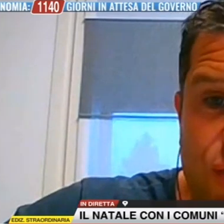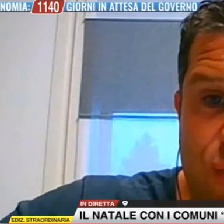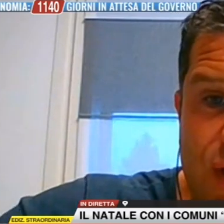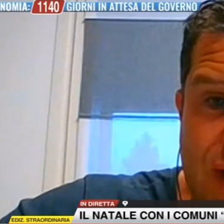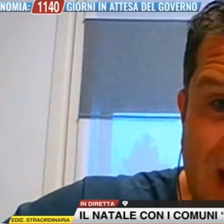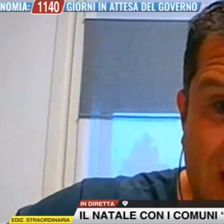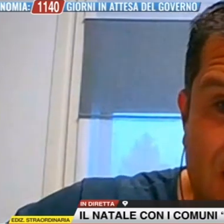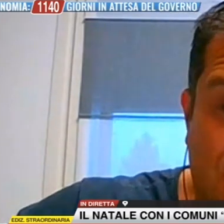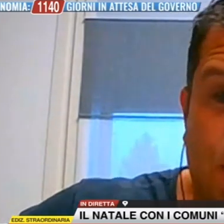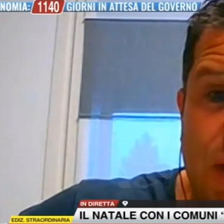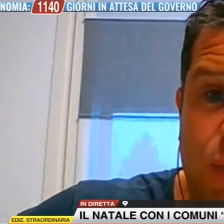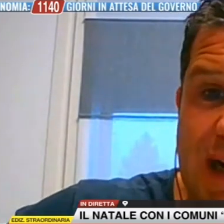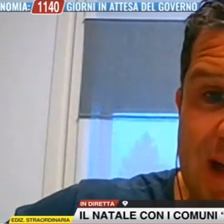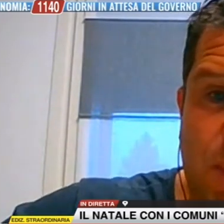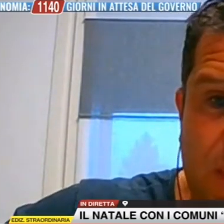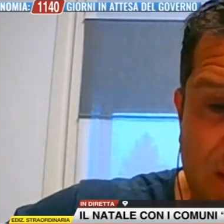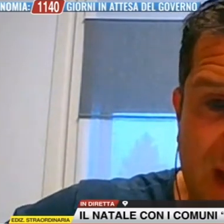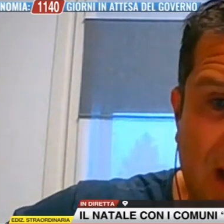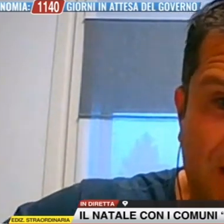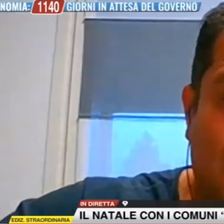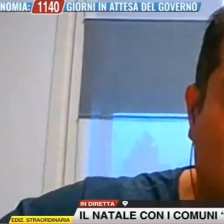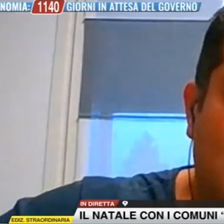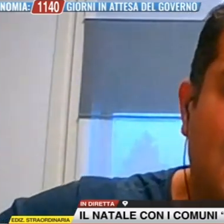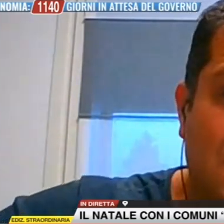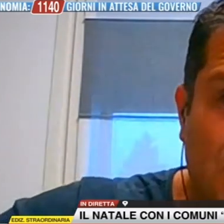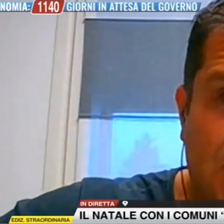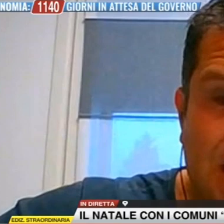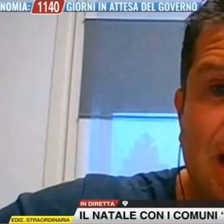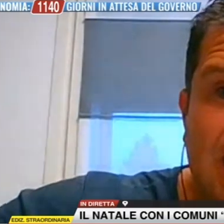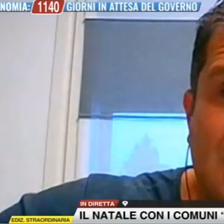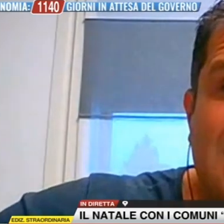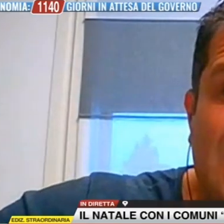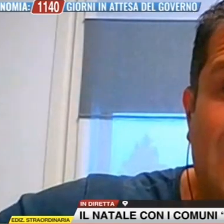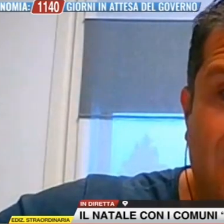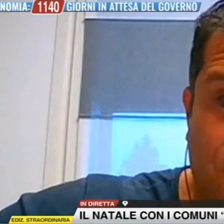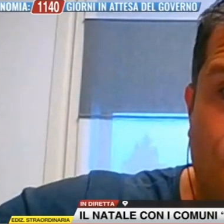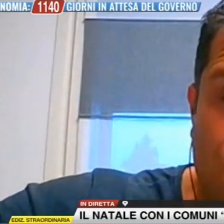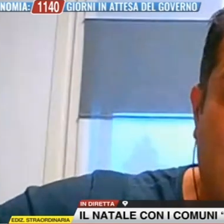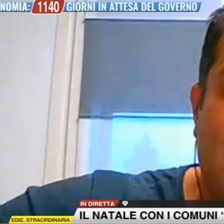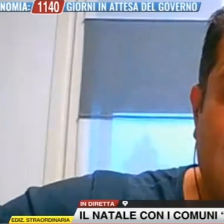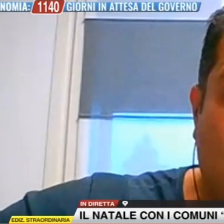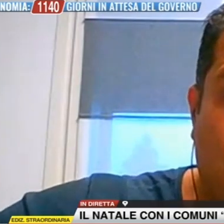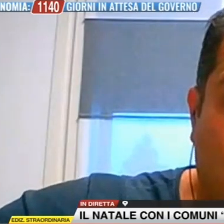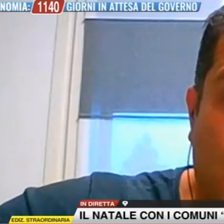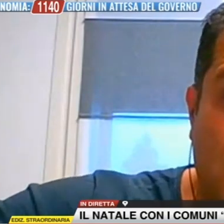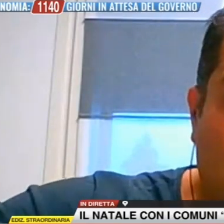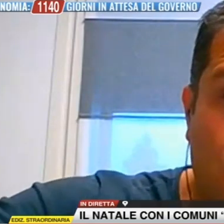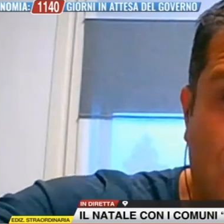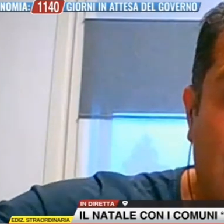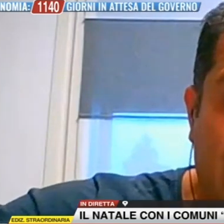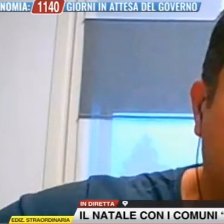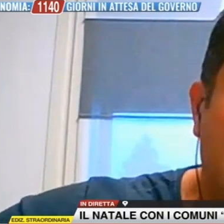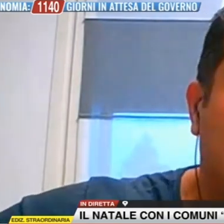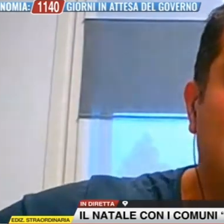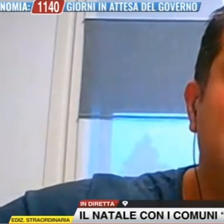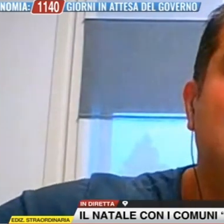delle regioni cerchiamo di adottare dei provvedimenti che vadano nella direzione di creare una restrizione un po' maggiori durante